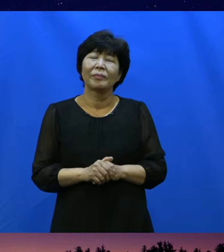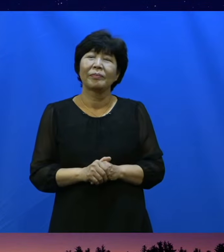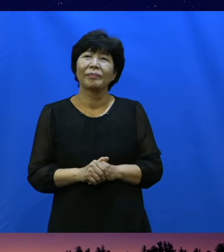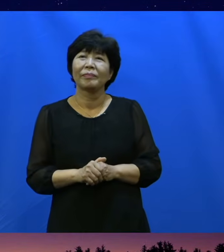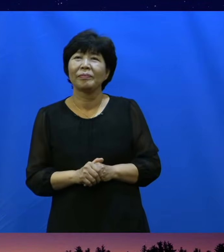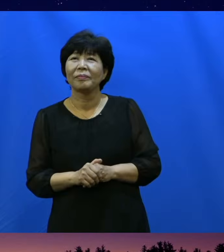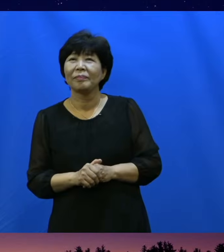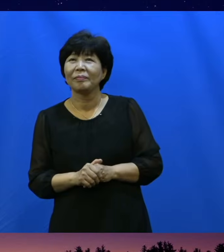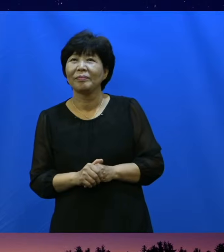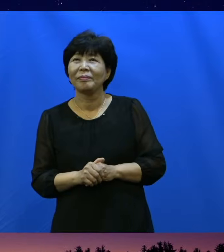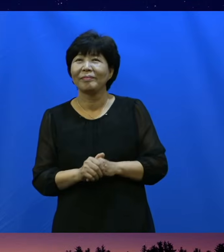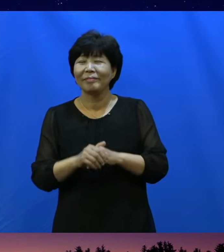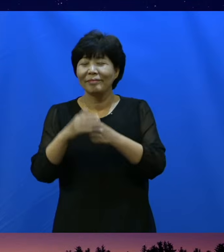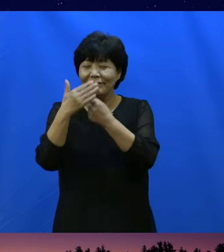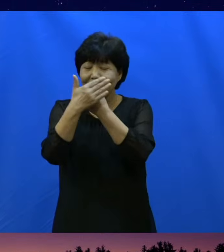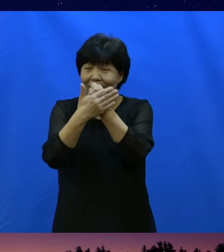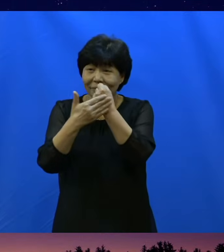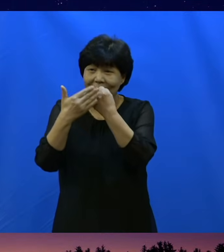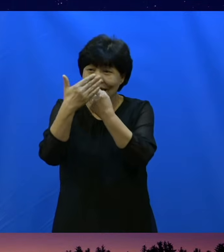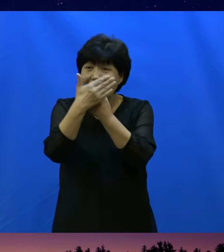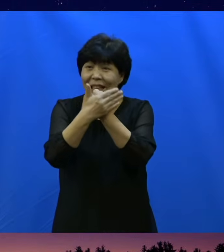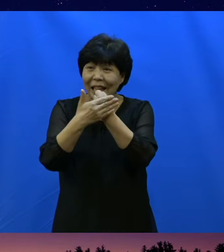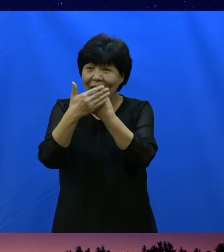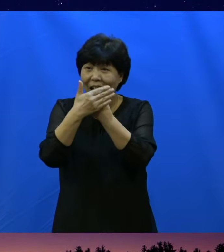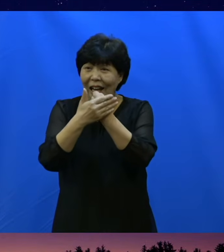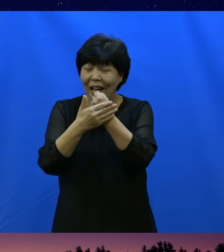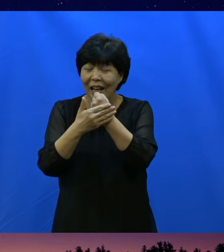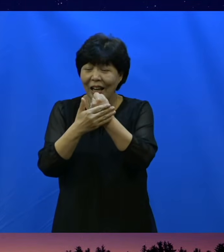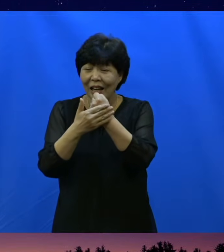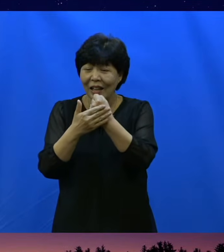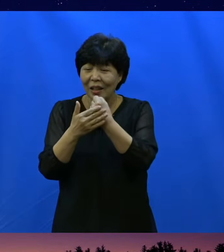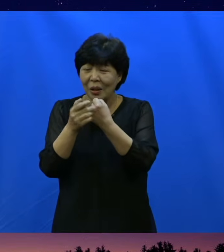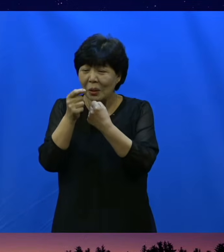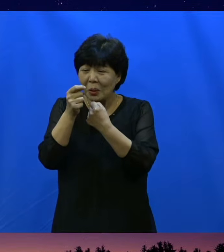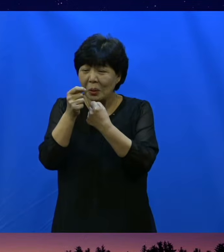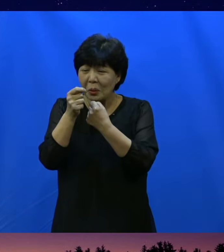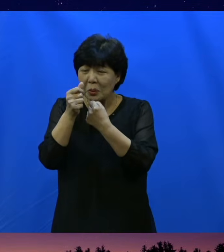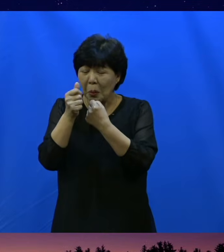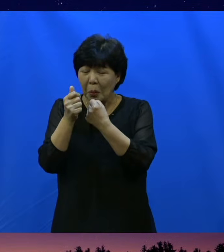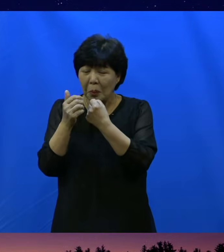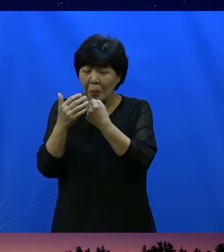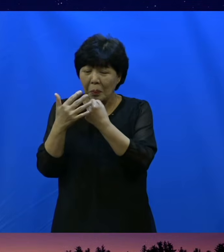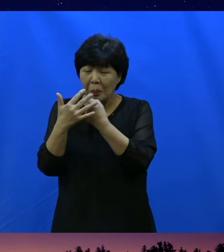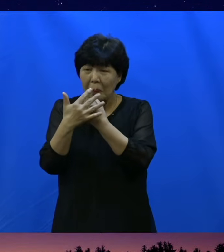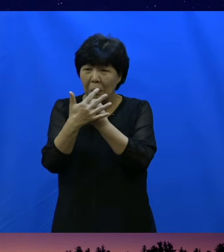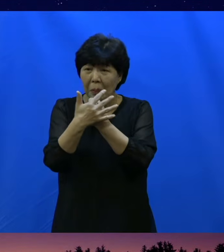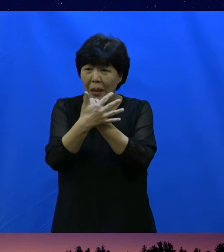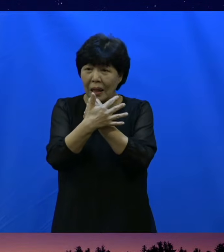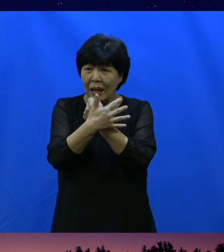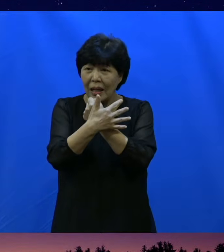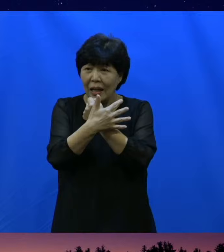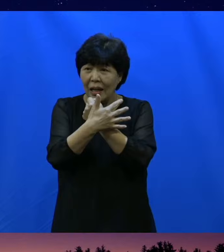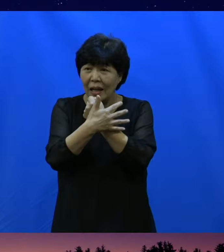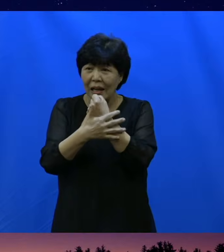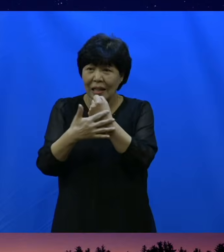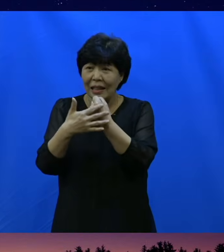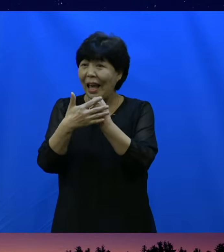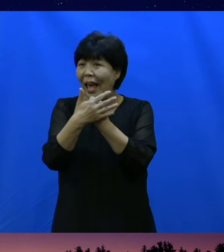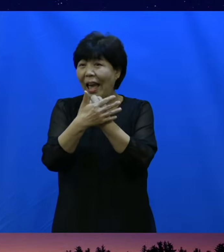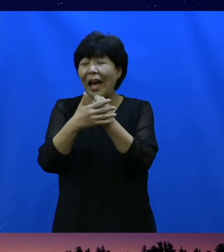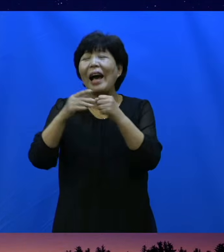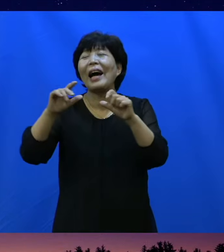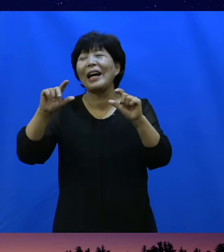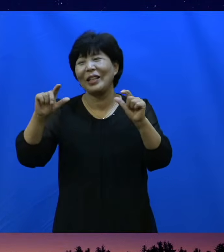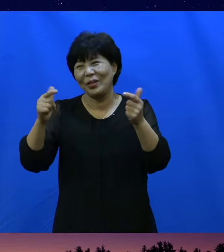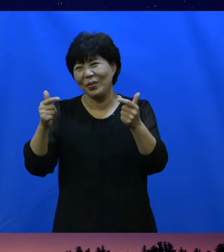그 은혜라는 것이 살짝 덮여져 있어서 그것만 벗겨버리면 그 안에 막 무서운 진노가 솟아오르는 그런